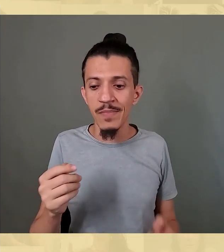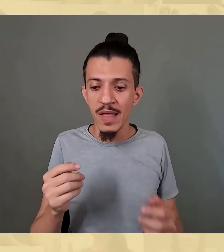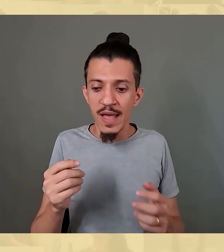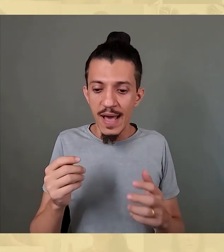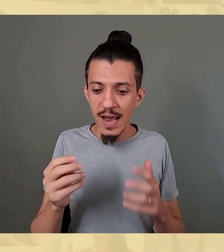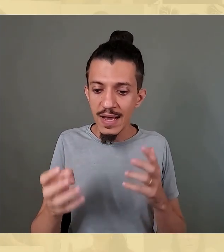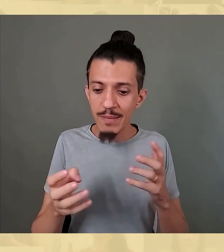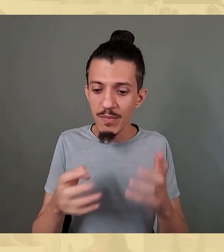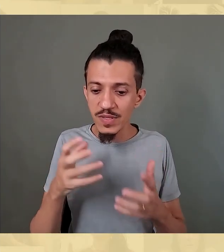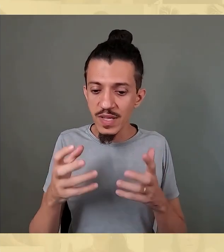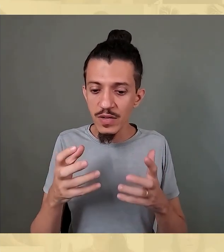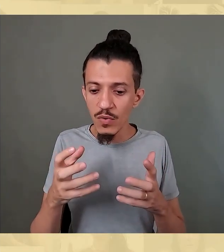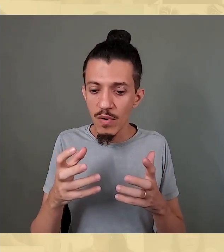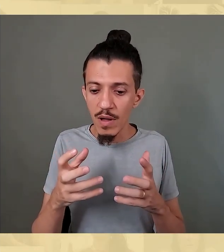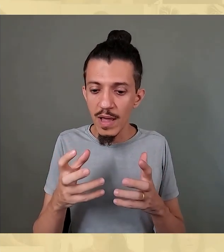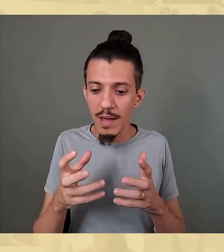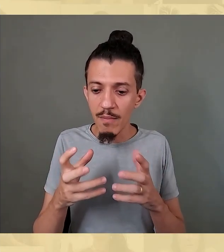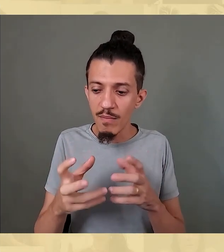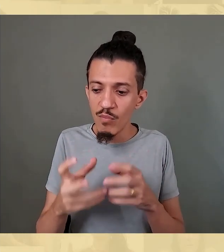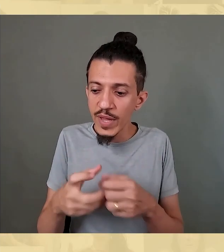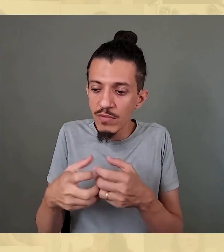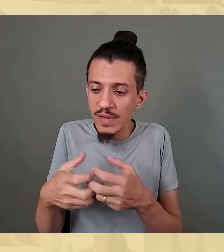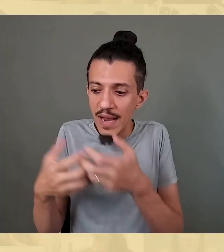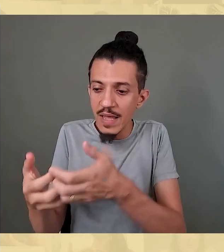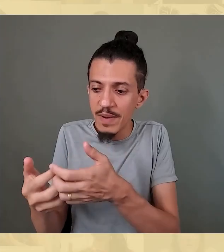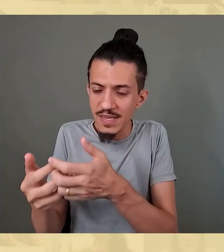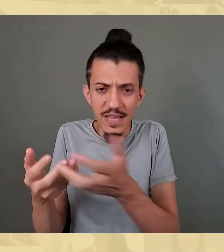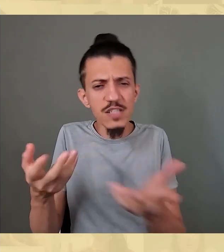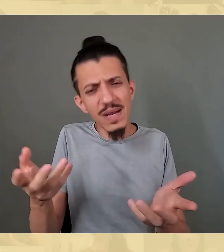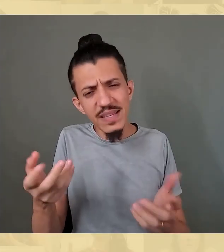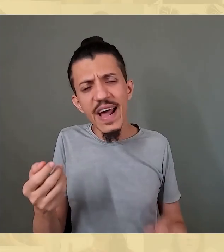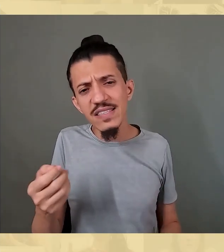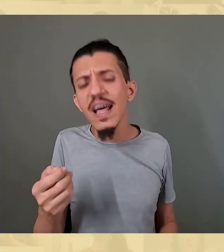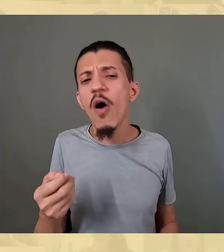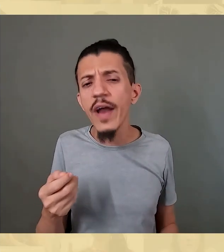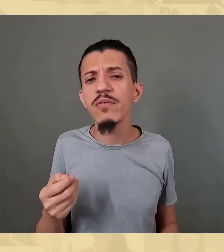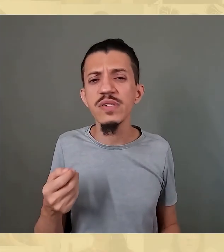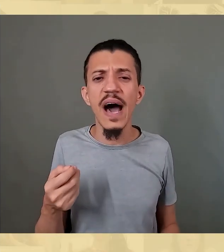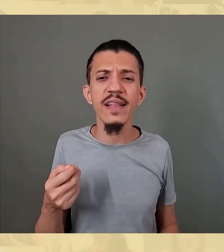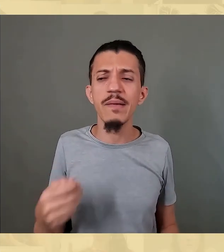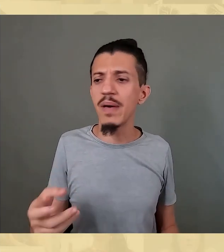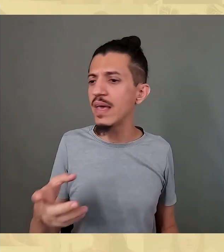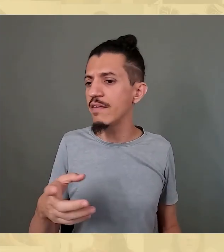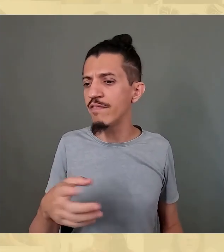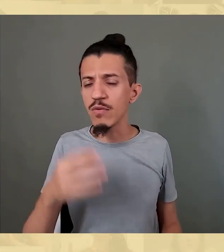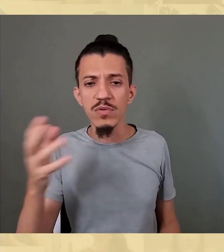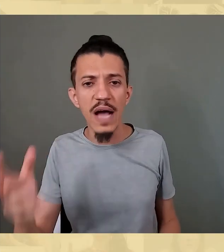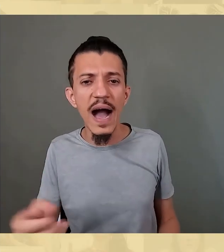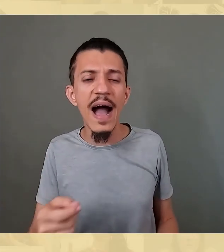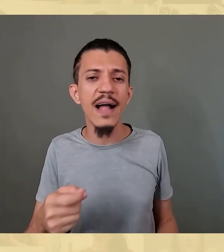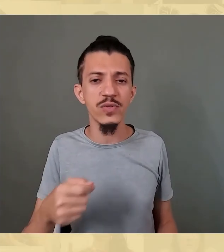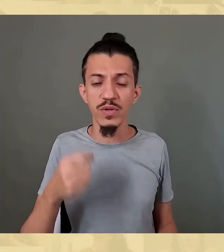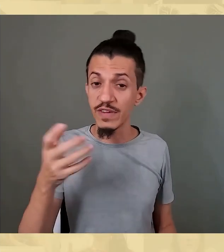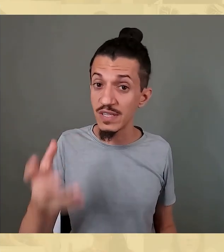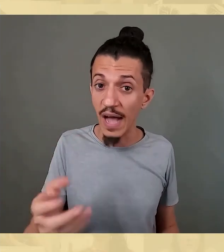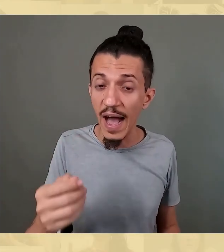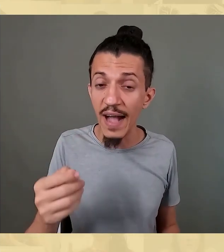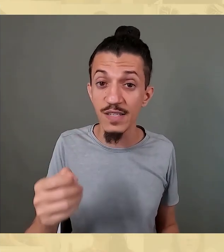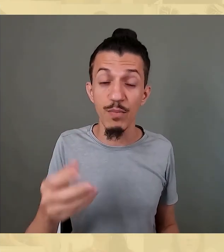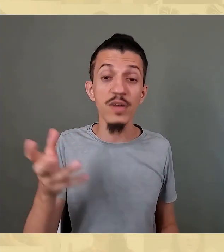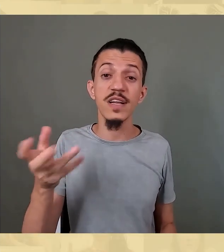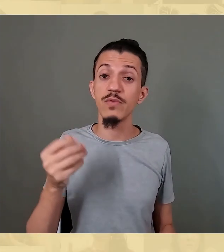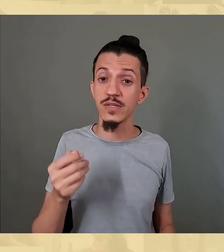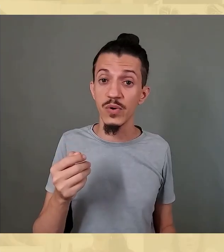tenha, ela acaba mostrando muito da Libras, até nos materiais teóricos da área também, faculdades,